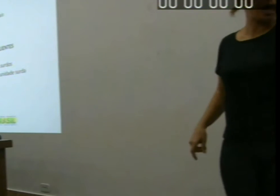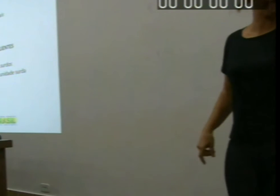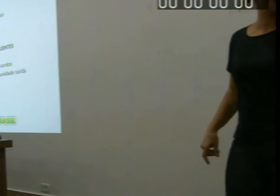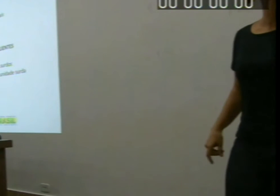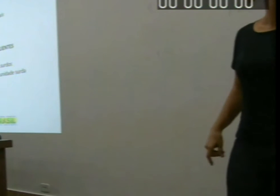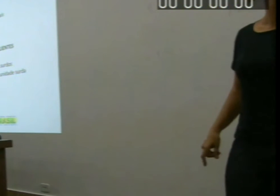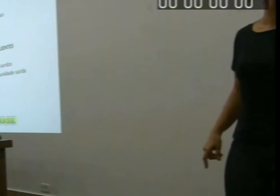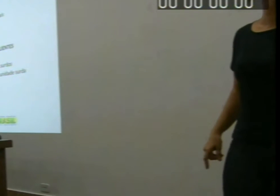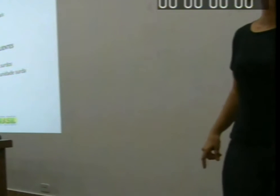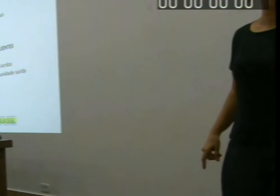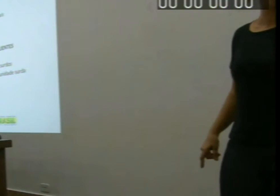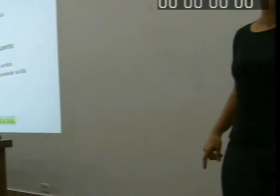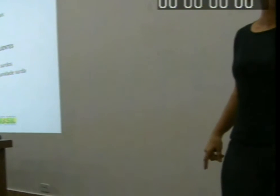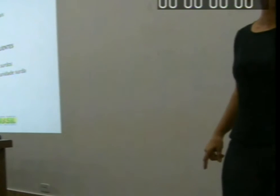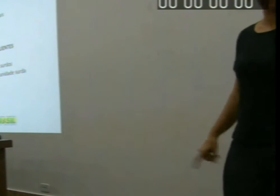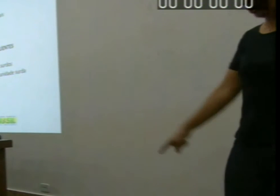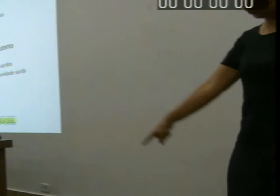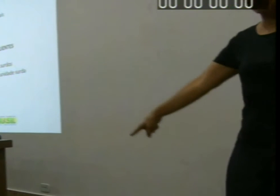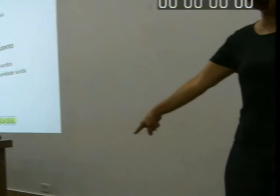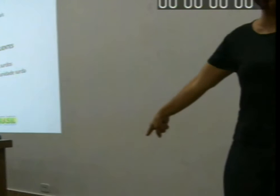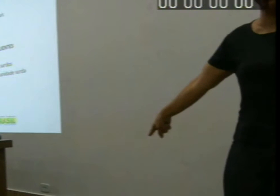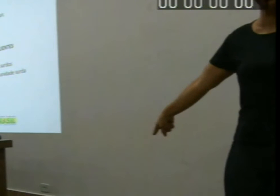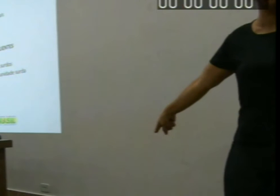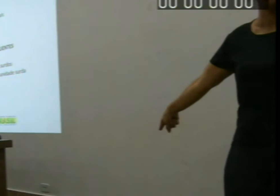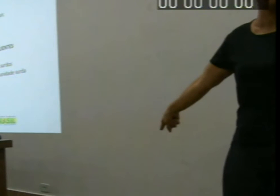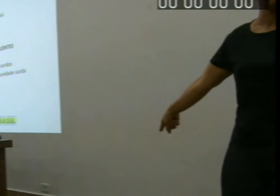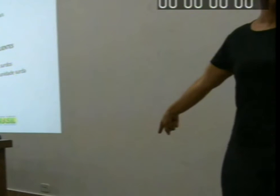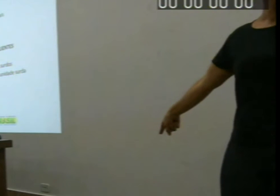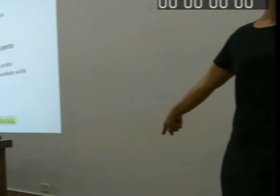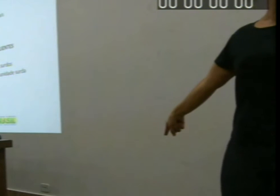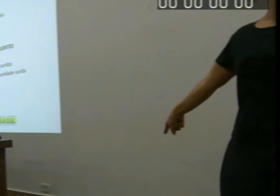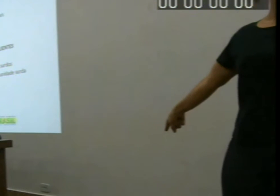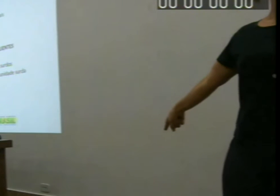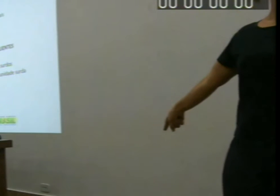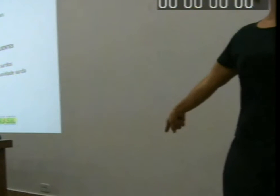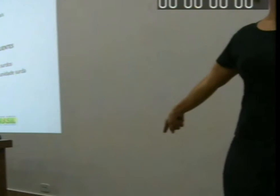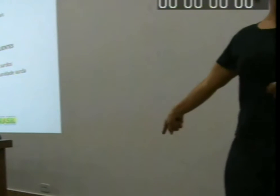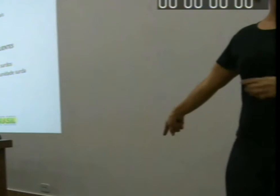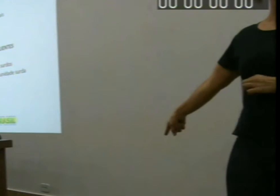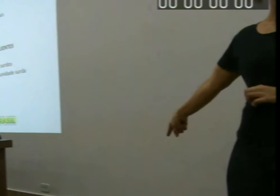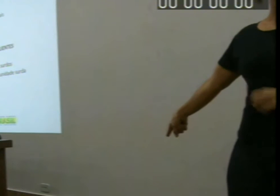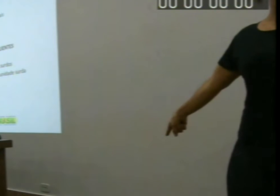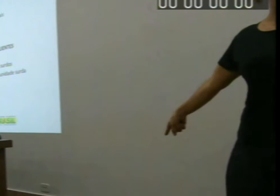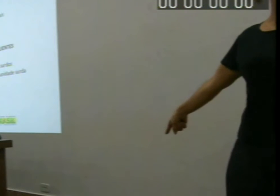digo ela o irmão dela já faz assim com a mão com a mão ela